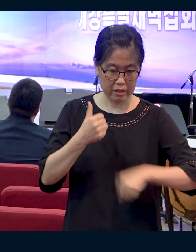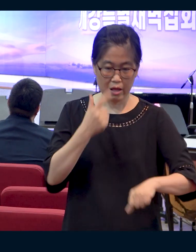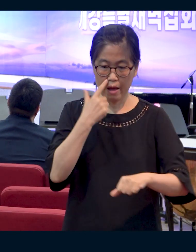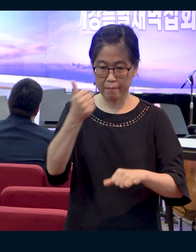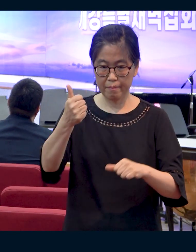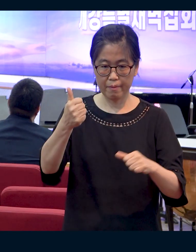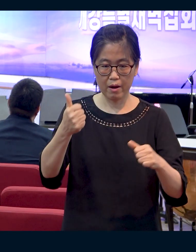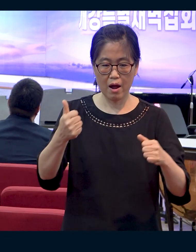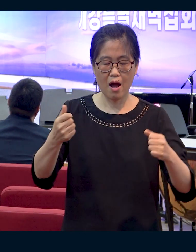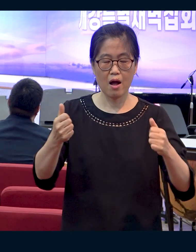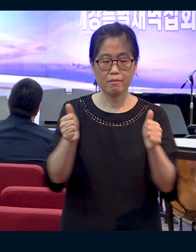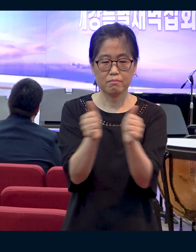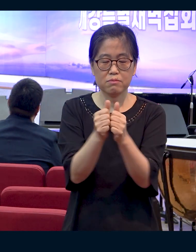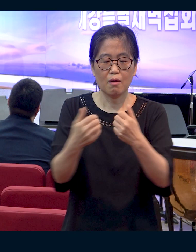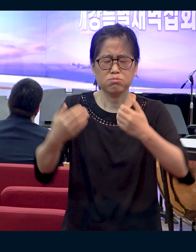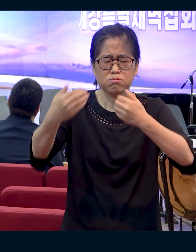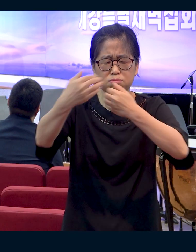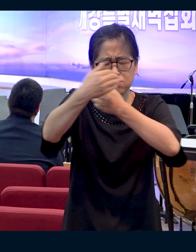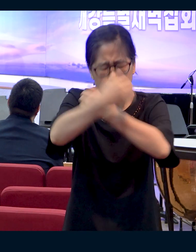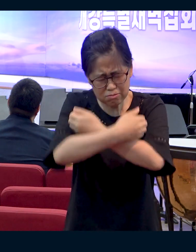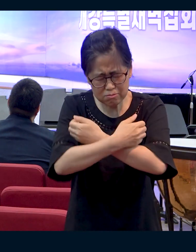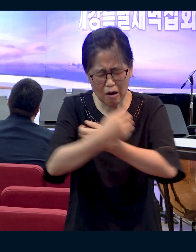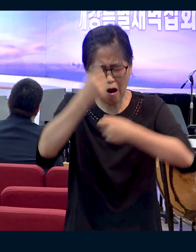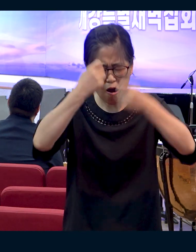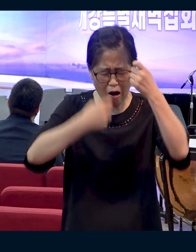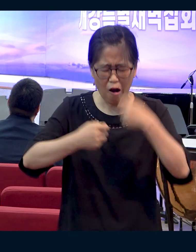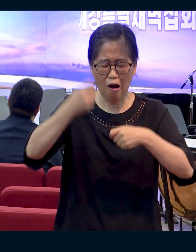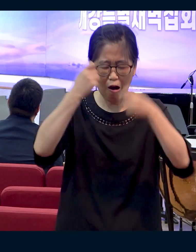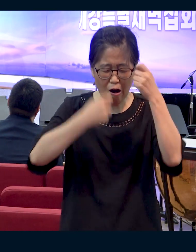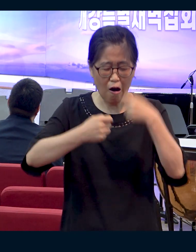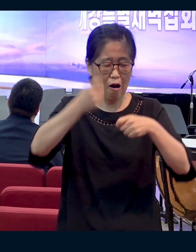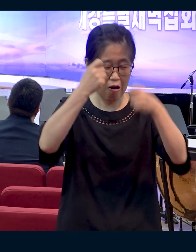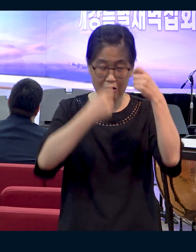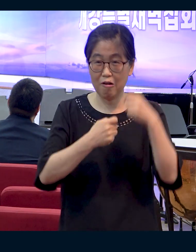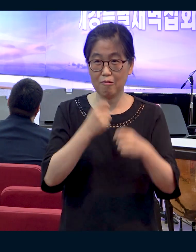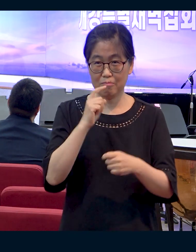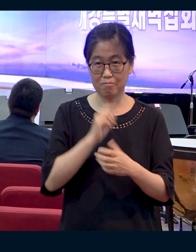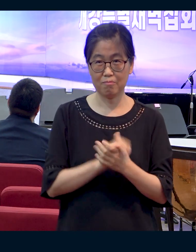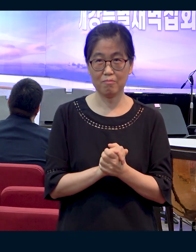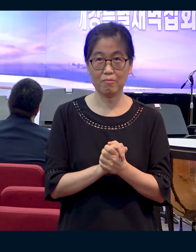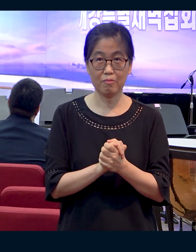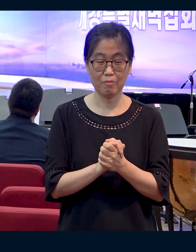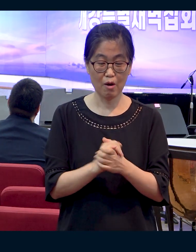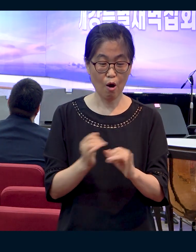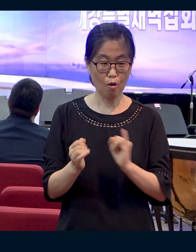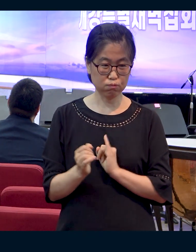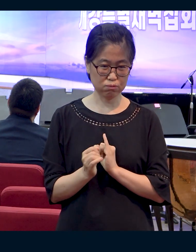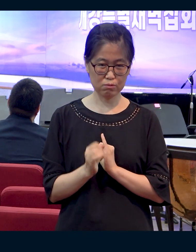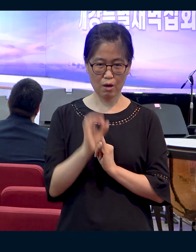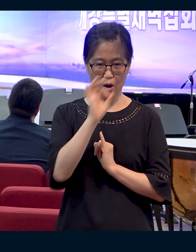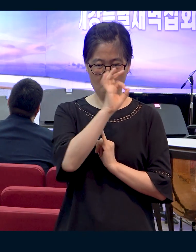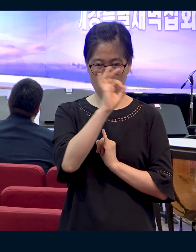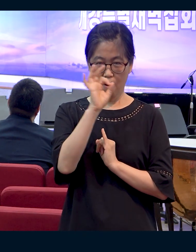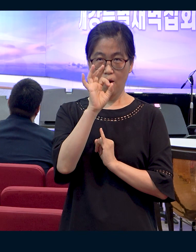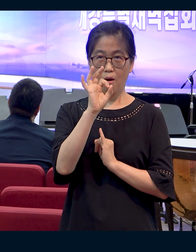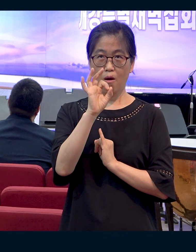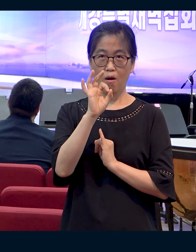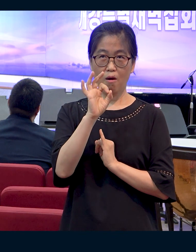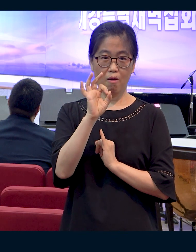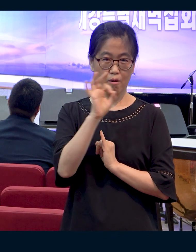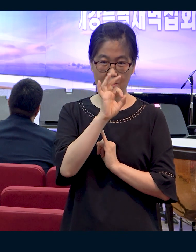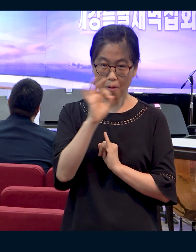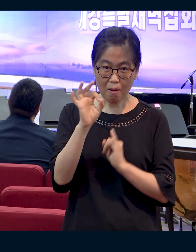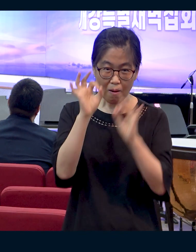부둥켜 안고, 두 남자가 펑펑 우는데 옆에서 자기는 더 많이 너무 은혜